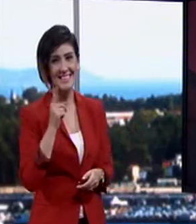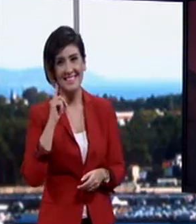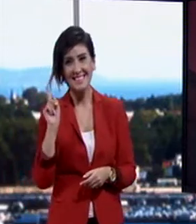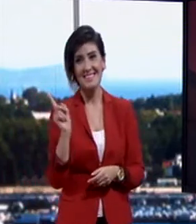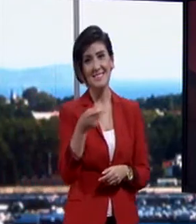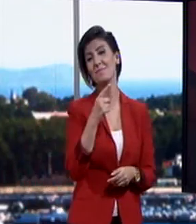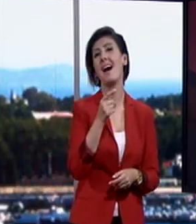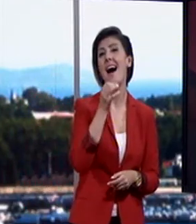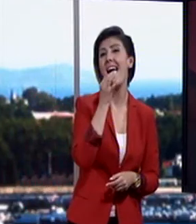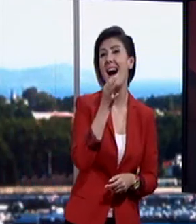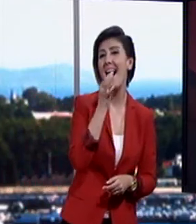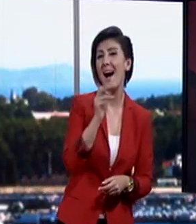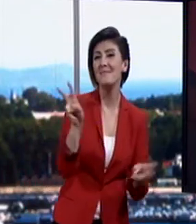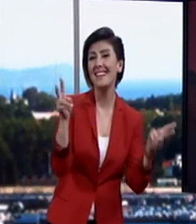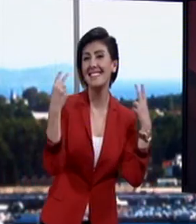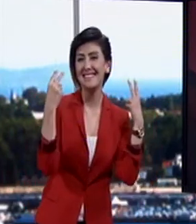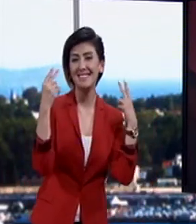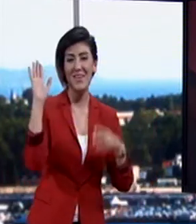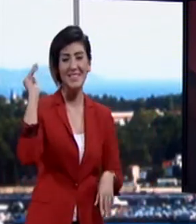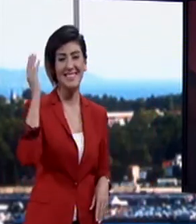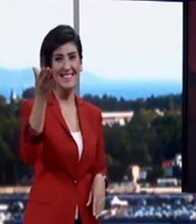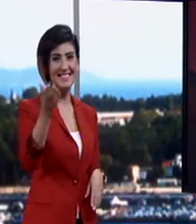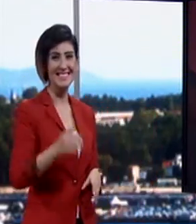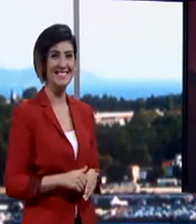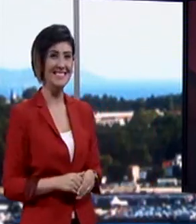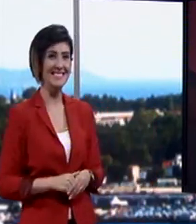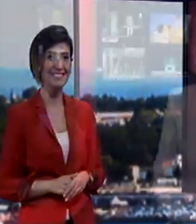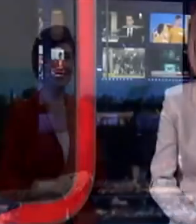İşitme engelliler haber bültenini izlediniz. Hoşça kalın.